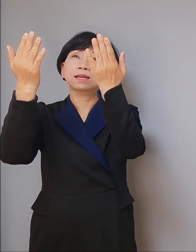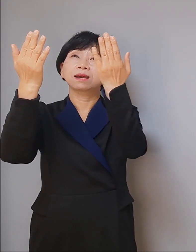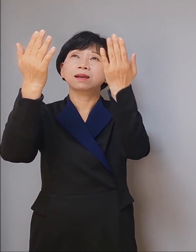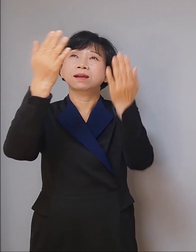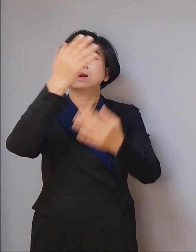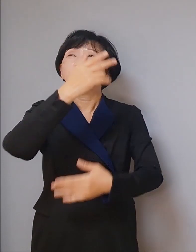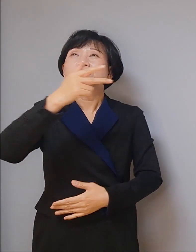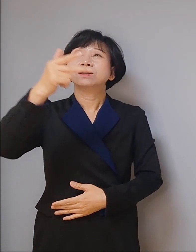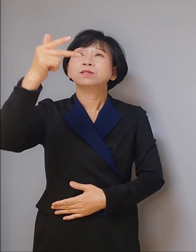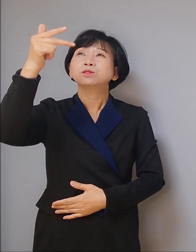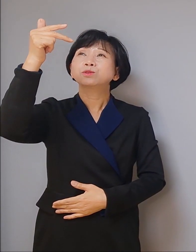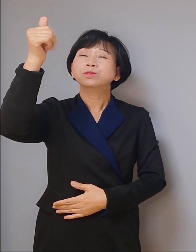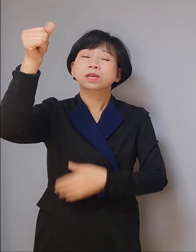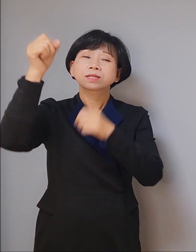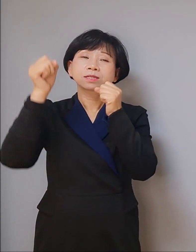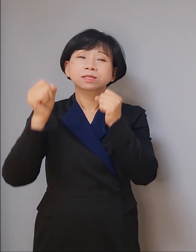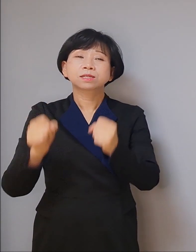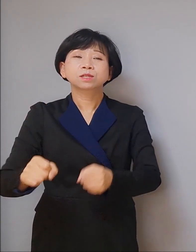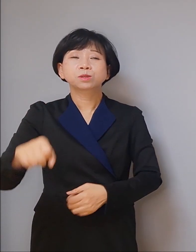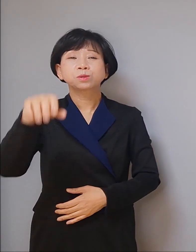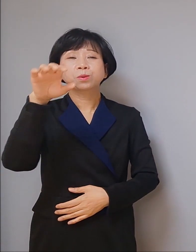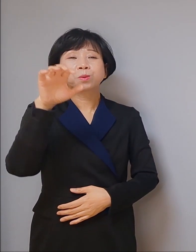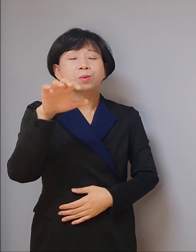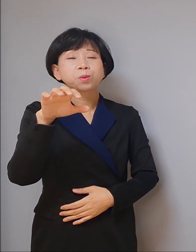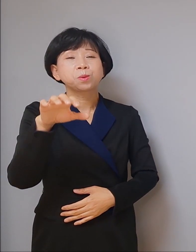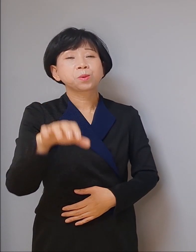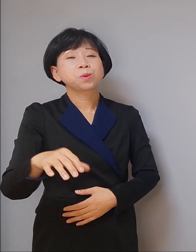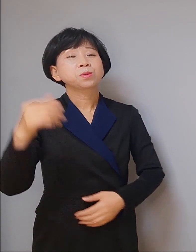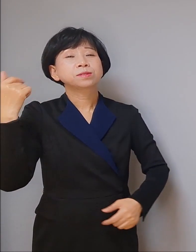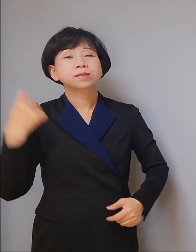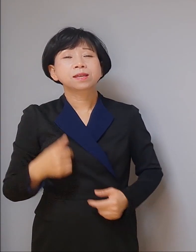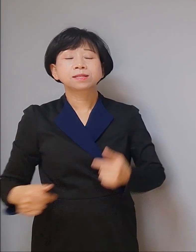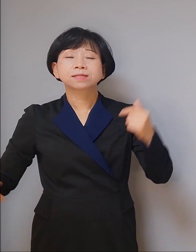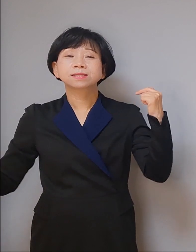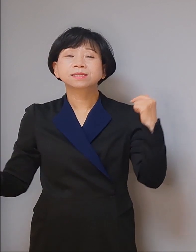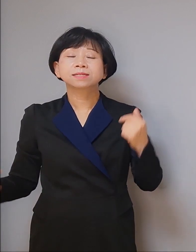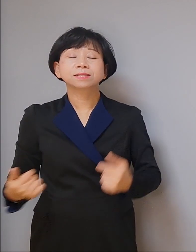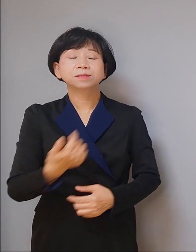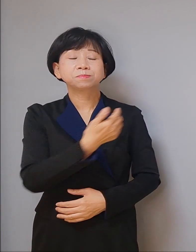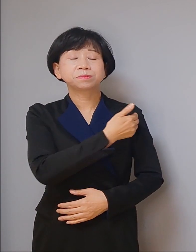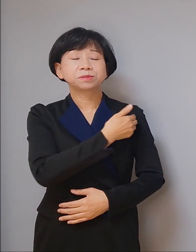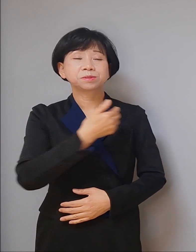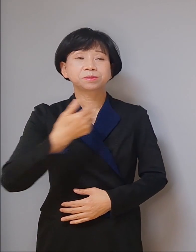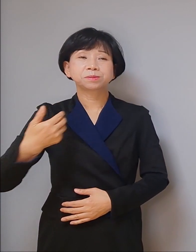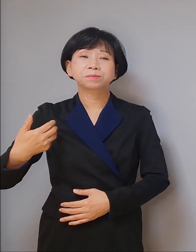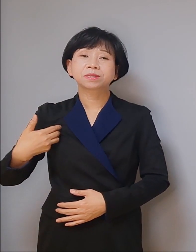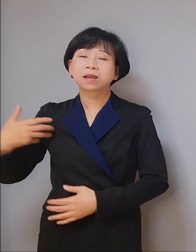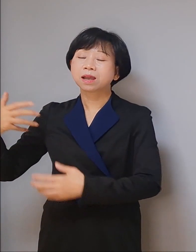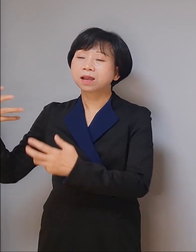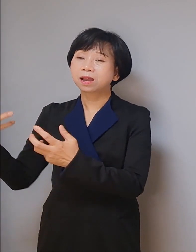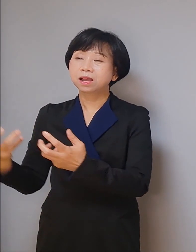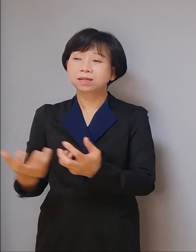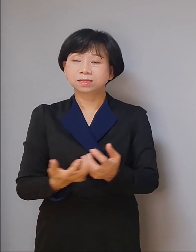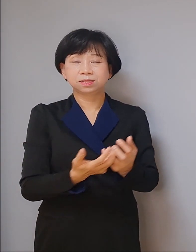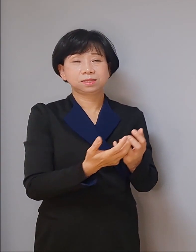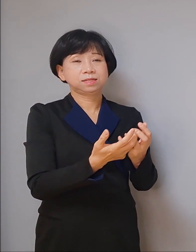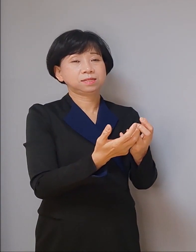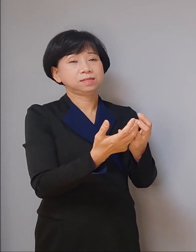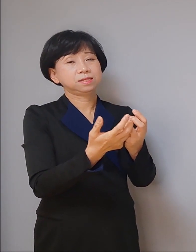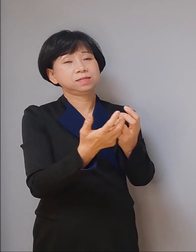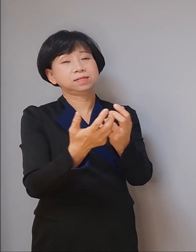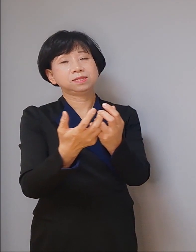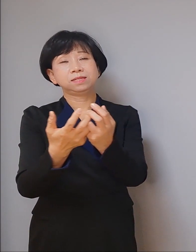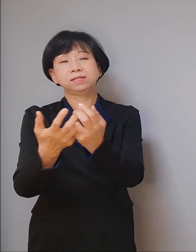예배드립니다. 주 계신 곳엔 기쁨 가득